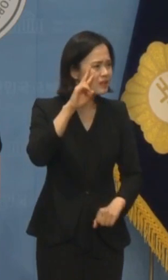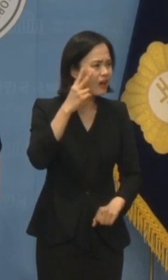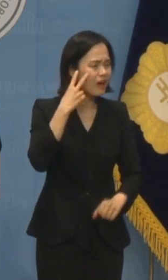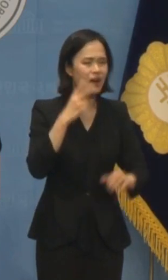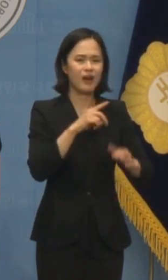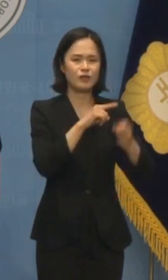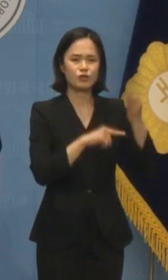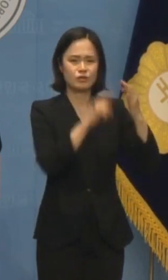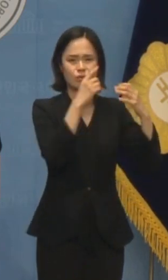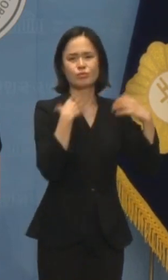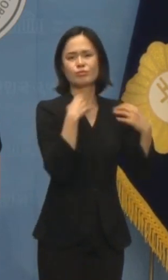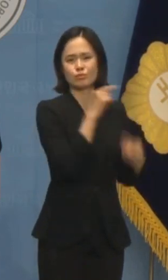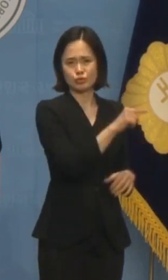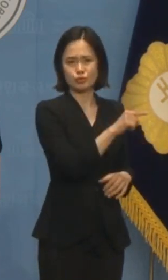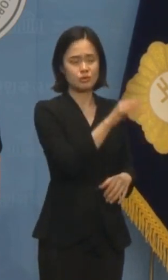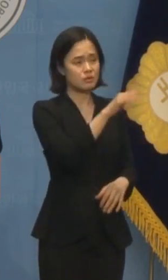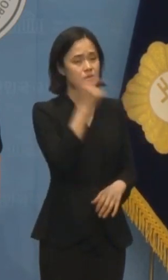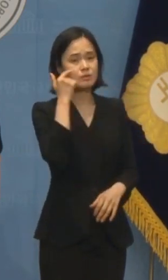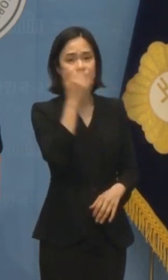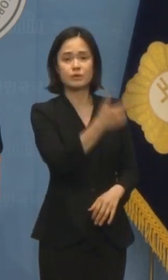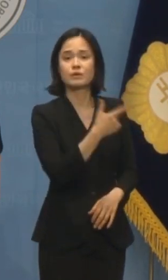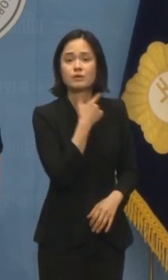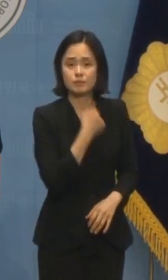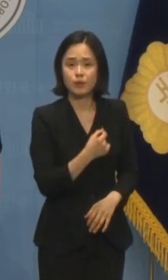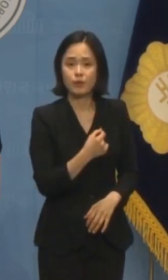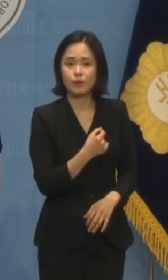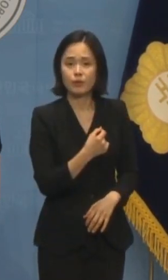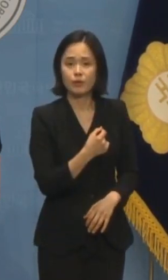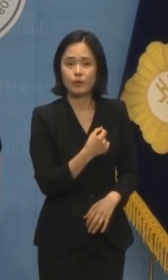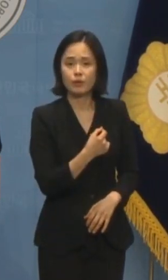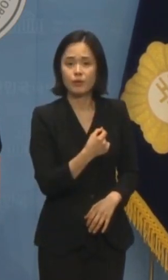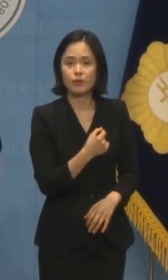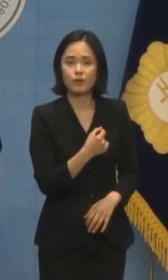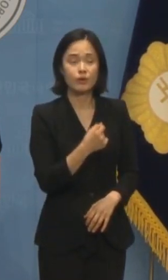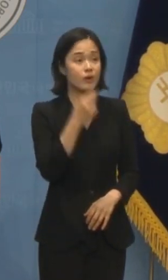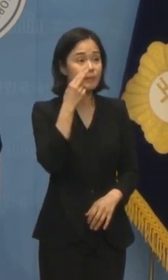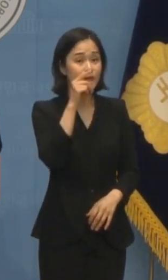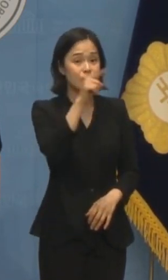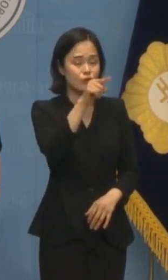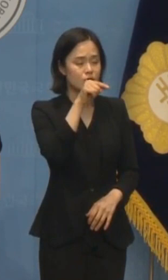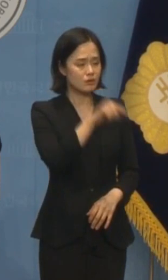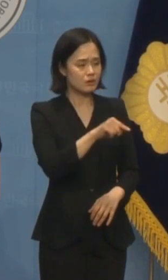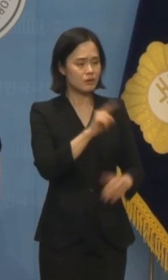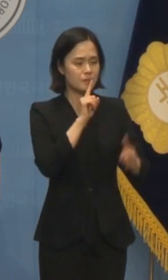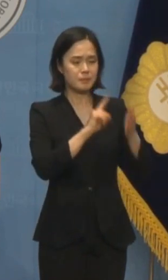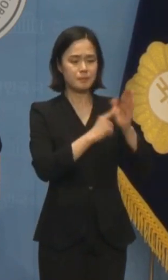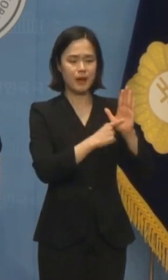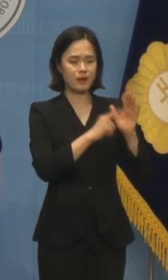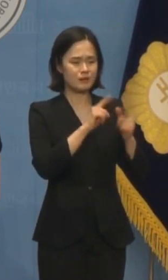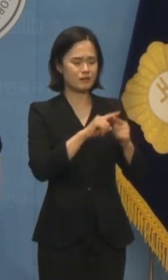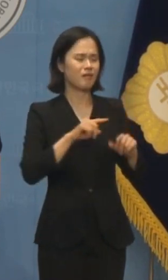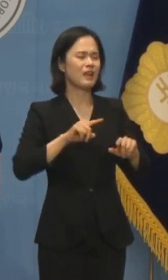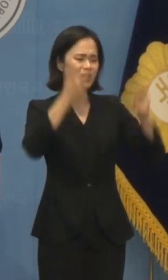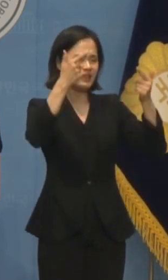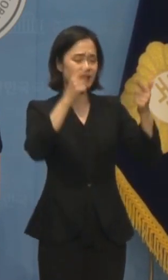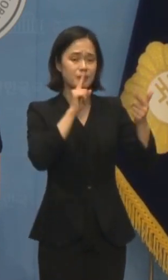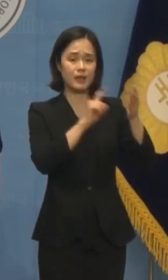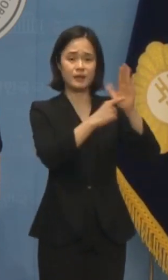묻겠습니다. 동맹국 대통령의 발언을 즉각 반박할 정도로 미국이 경고의 시그널을 보내고